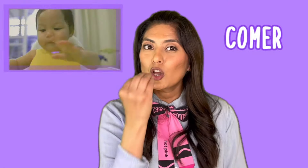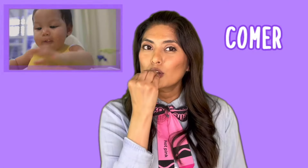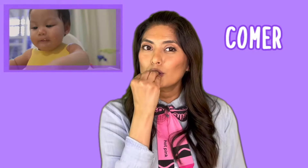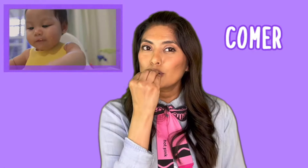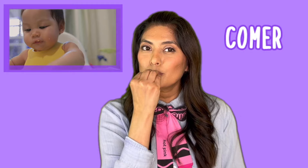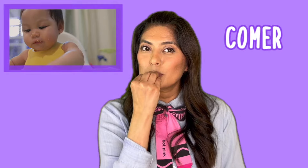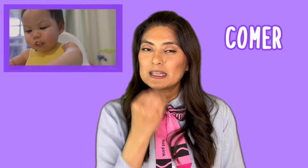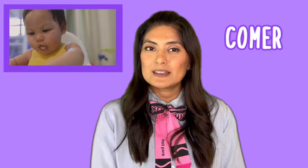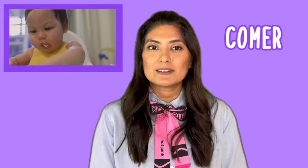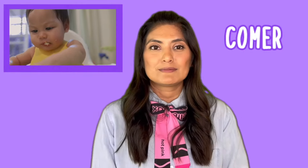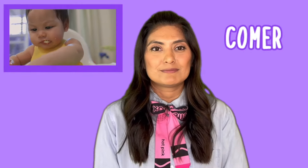Comer.